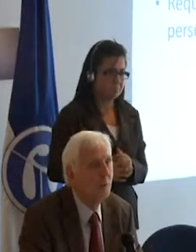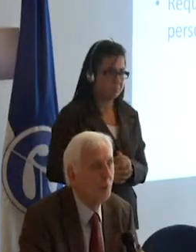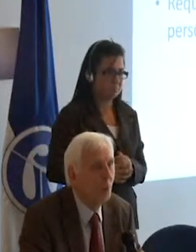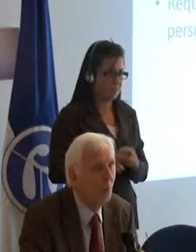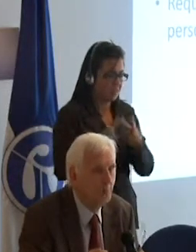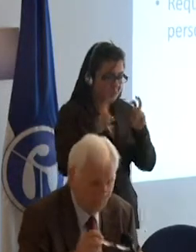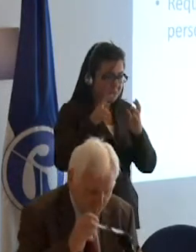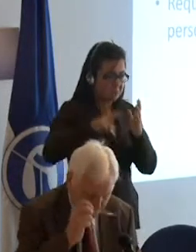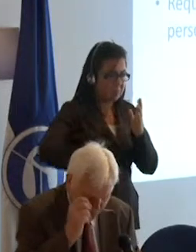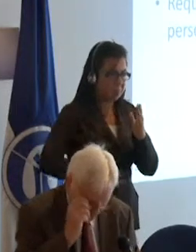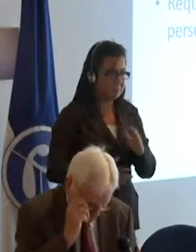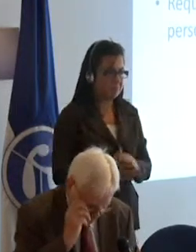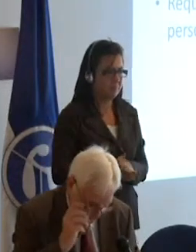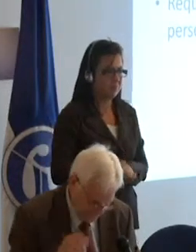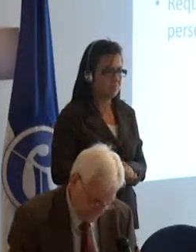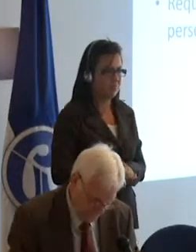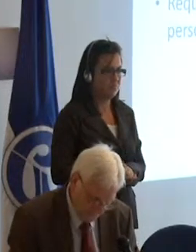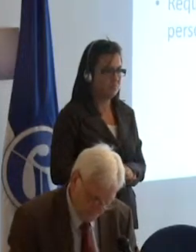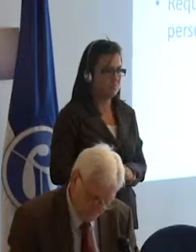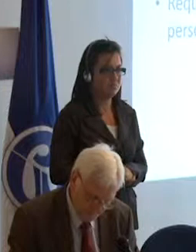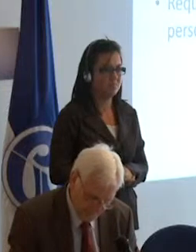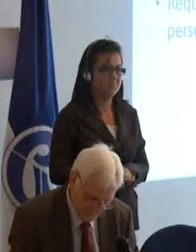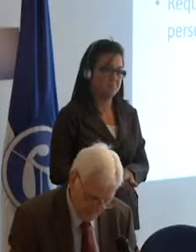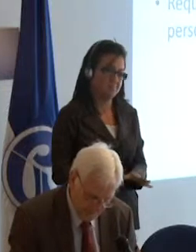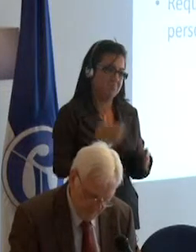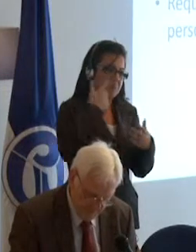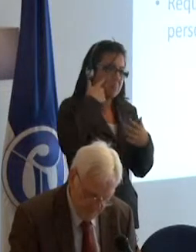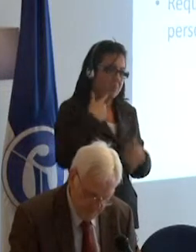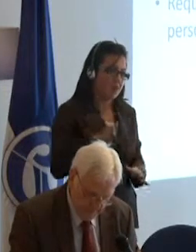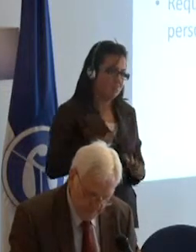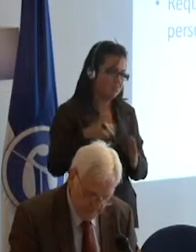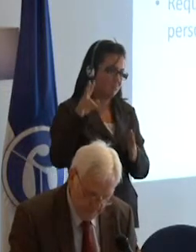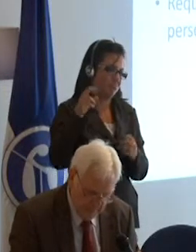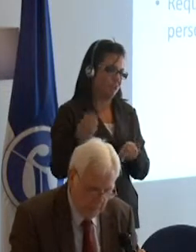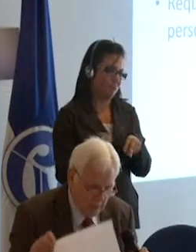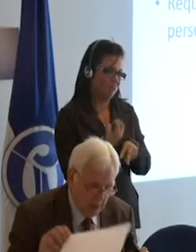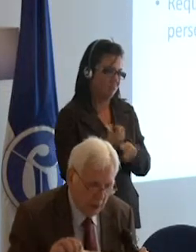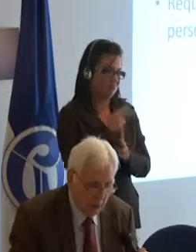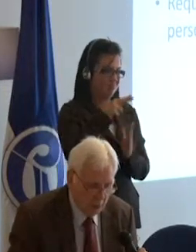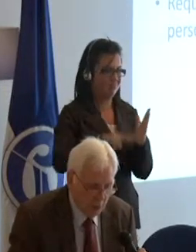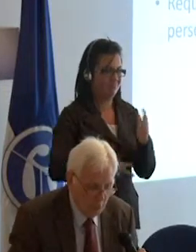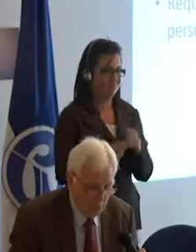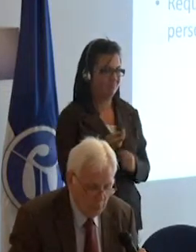no leen sobre el tema. Y al parecer los docentes leen muy poco.